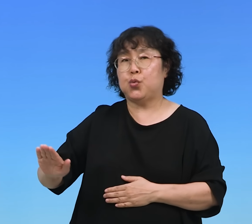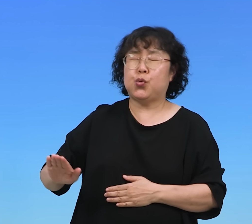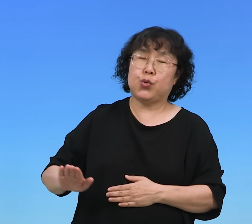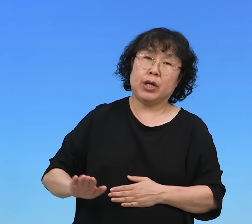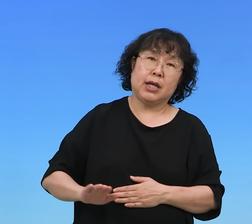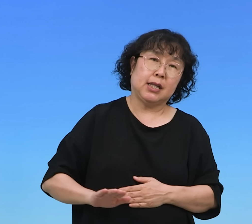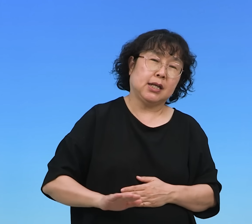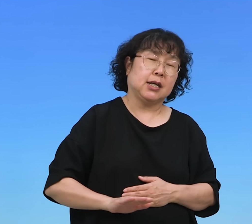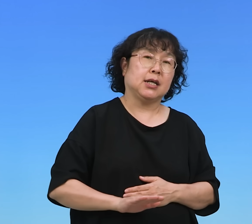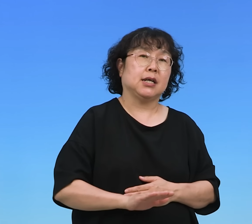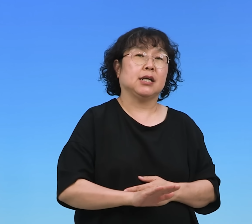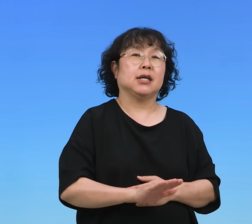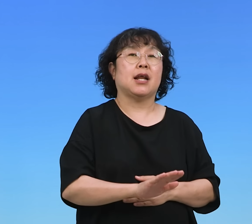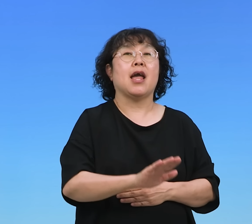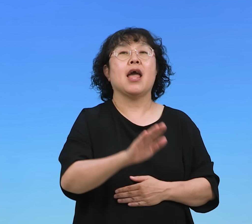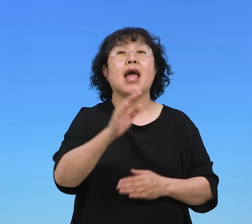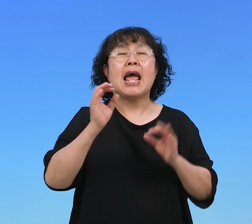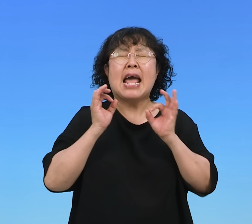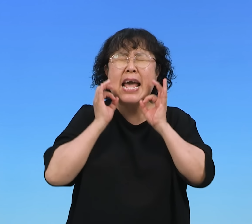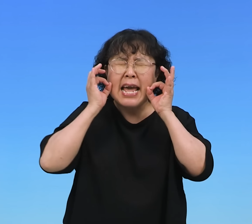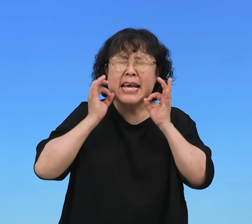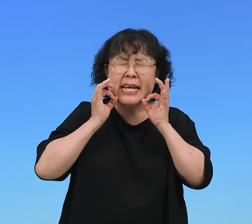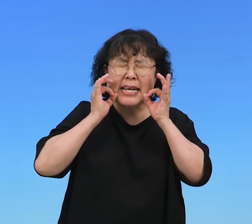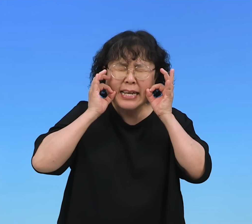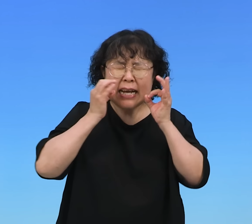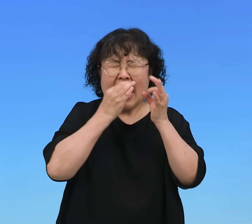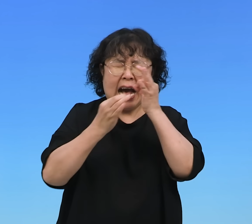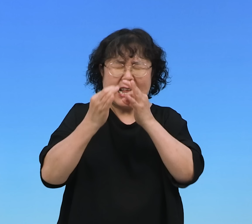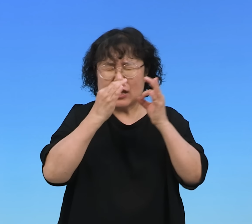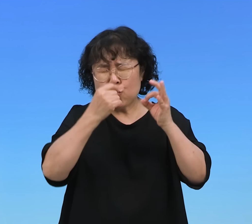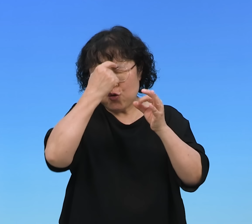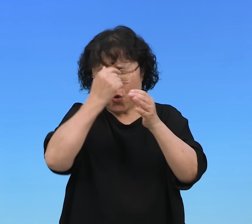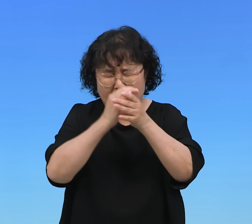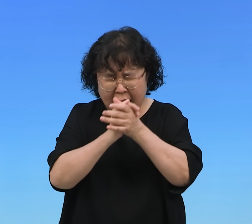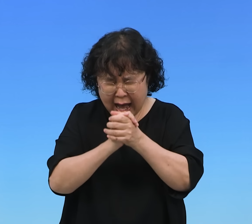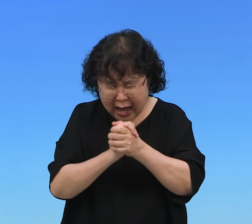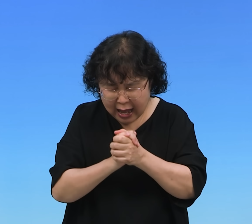우리의 연약함을 가지고 간구함을